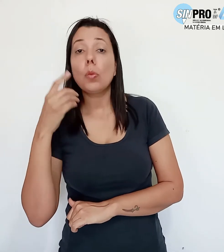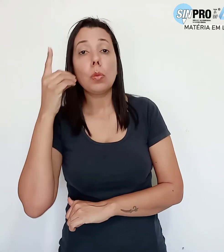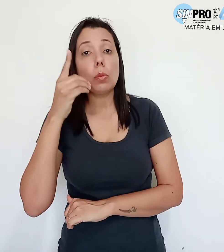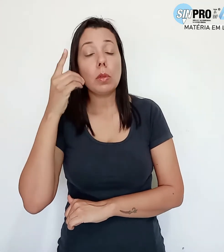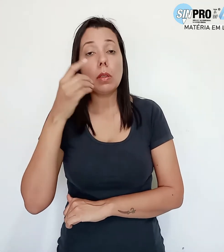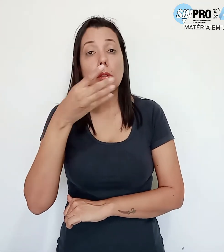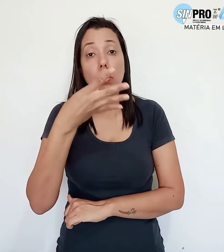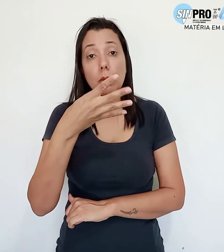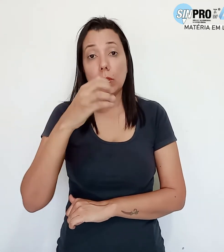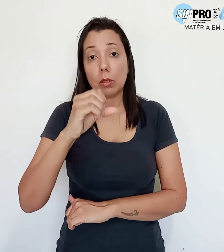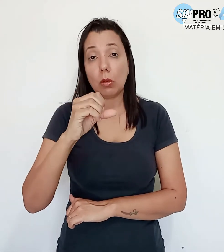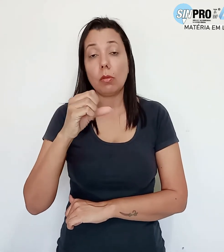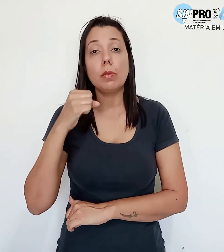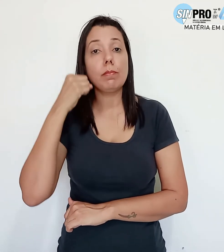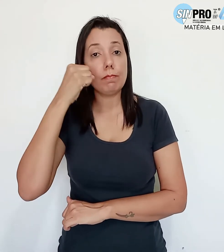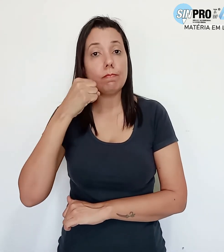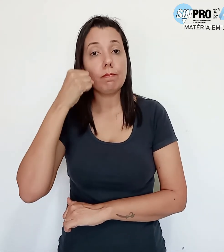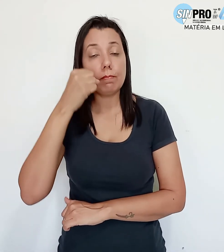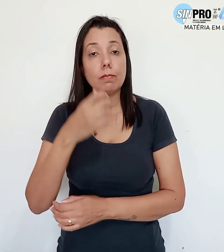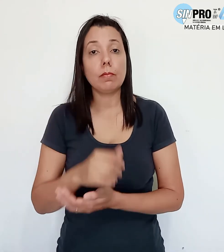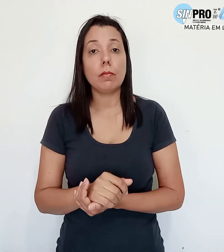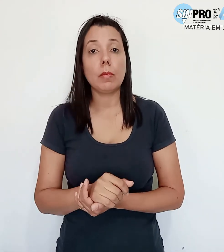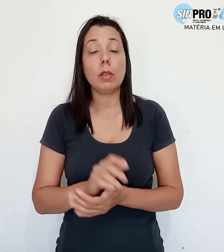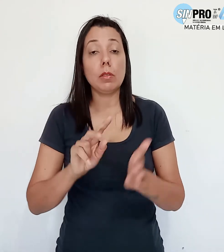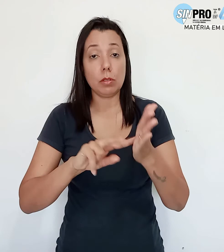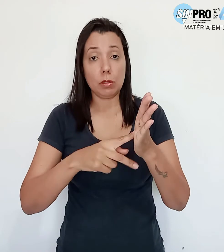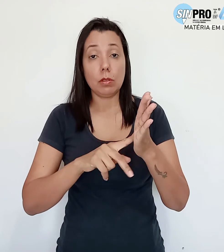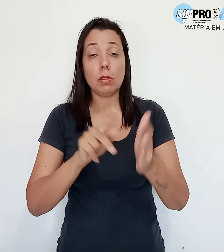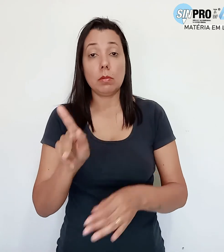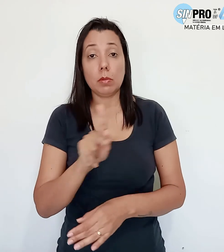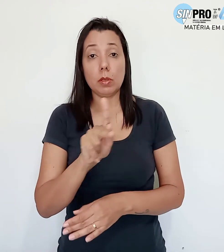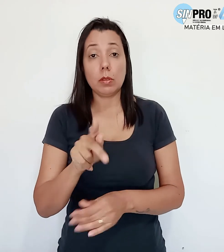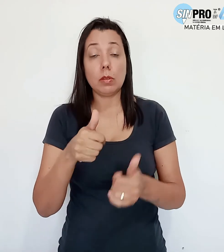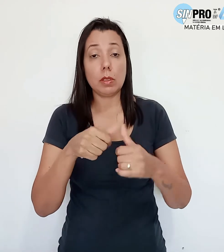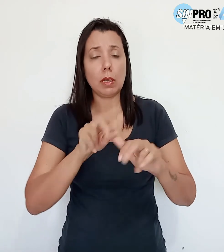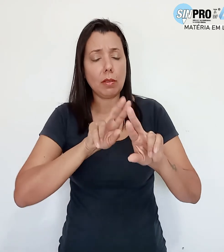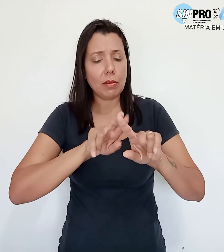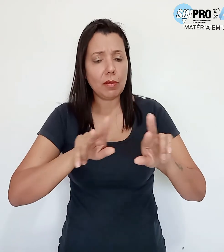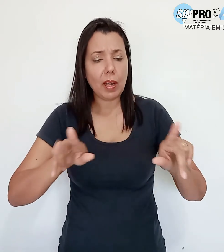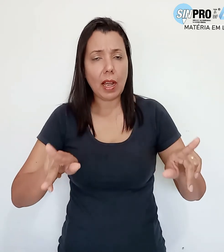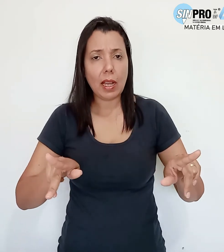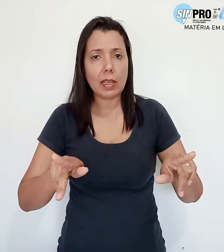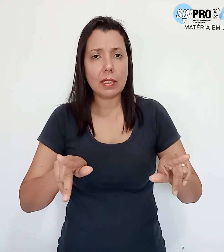e 49 senadores. O Simpro-DF está com uma série de matérias e